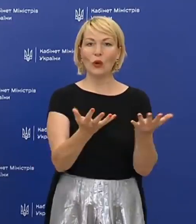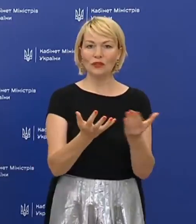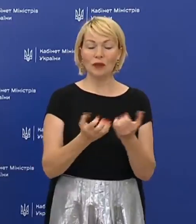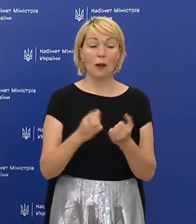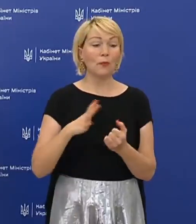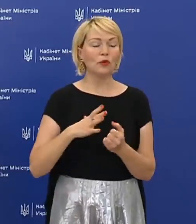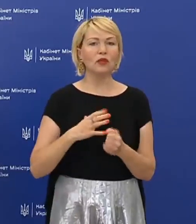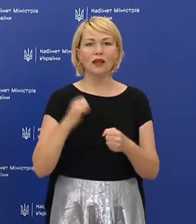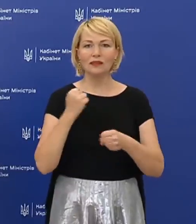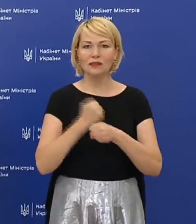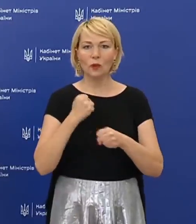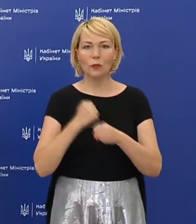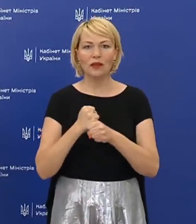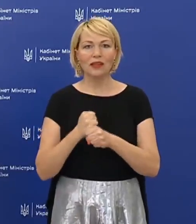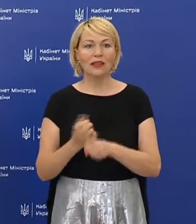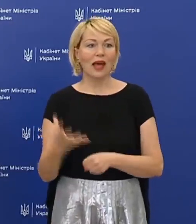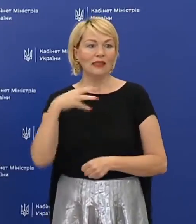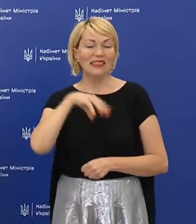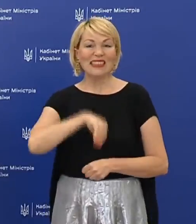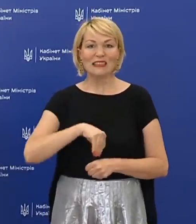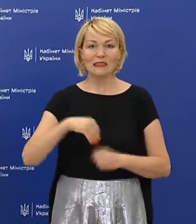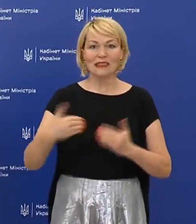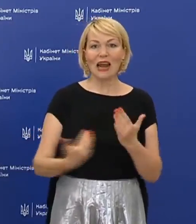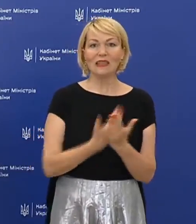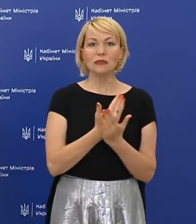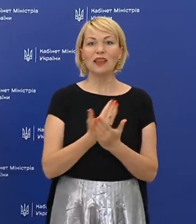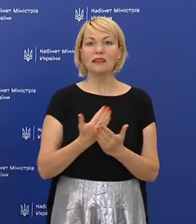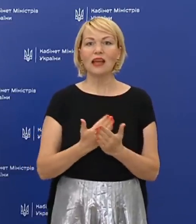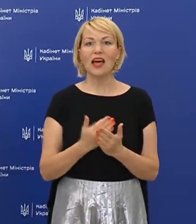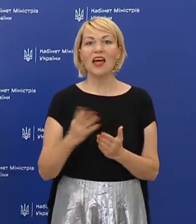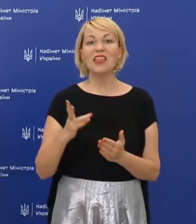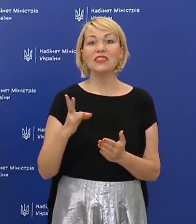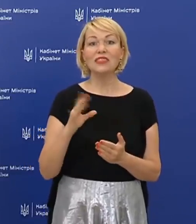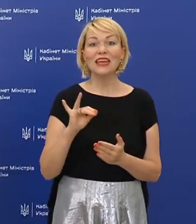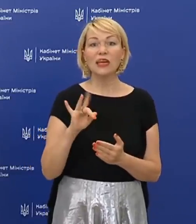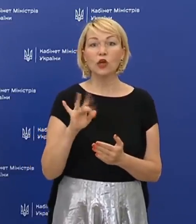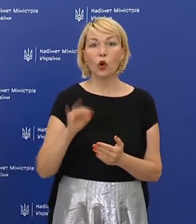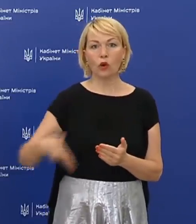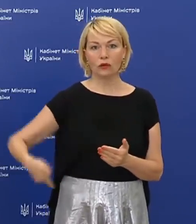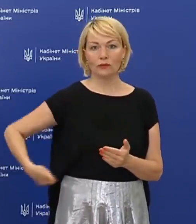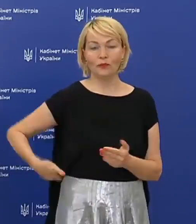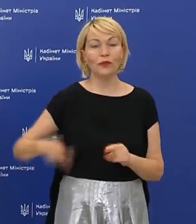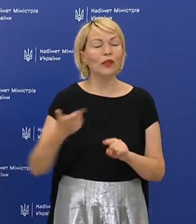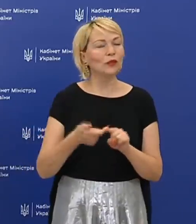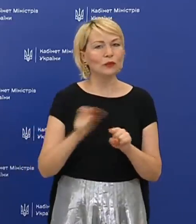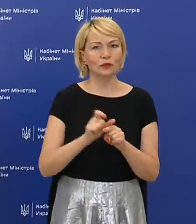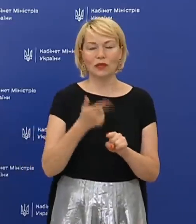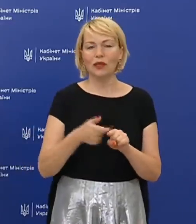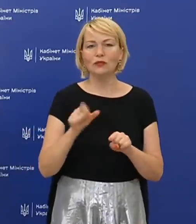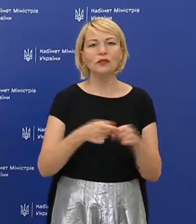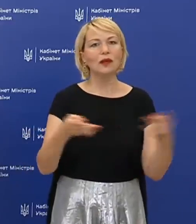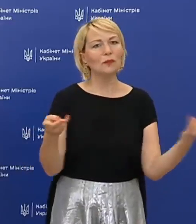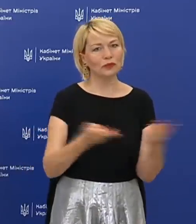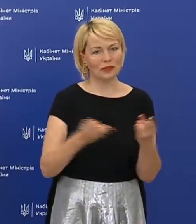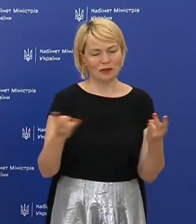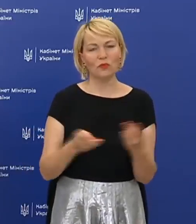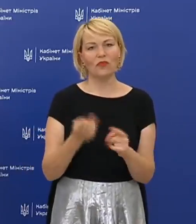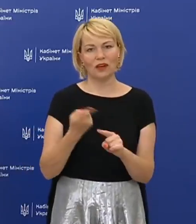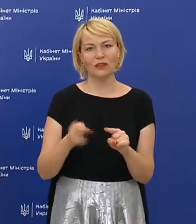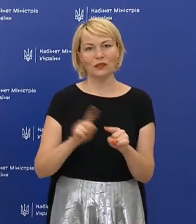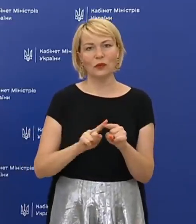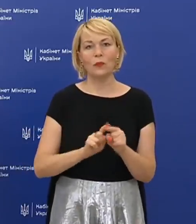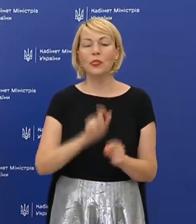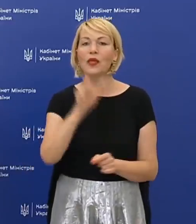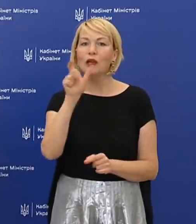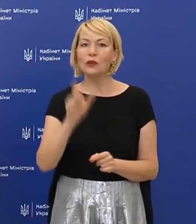була зроблена трансплантація ще двом людям, трансплантація нирок, які теж дуже цього потребували.